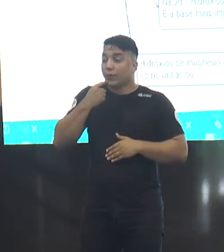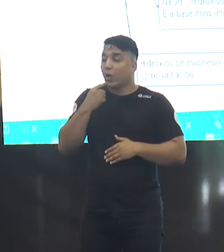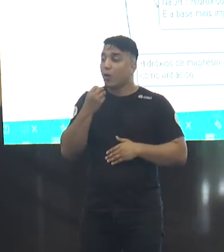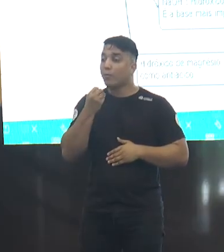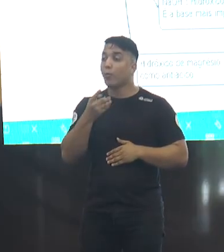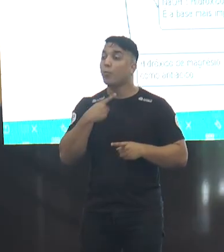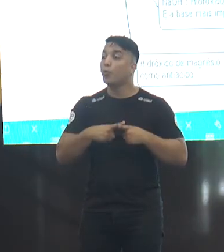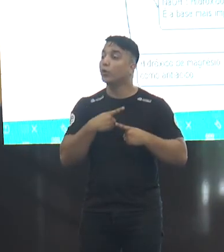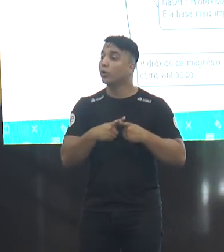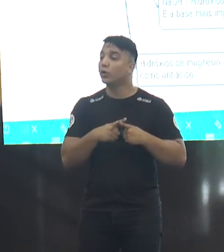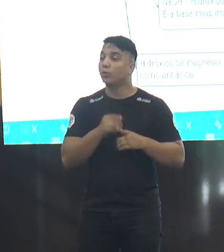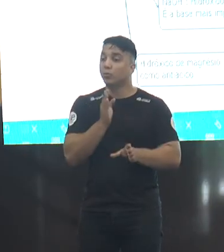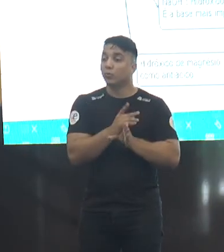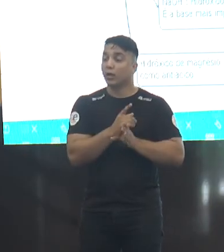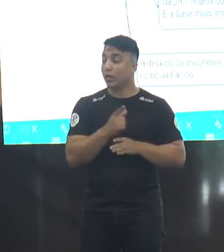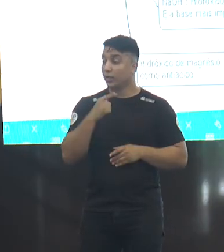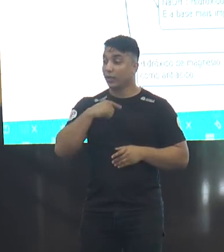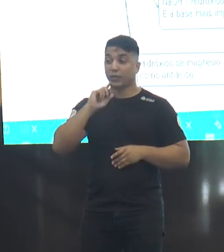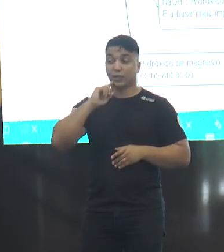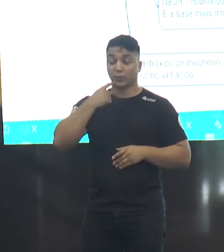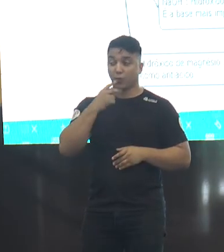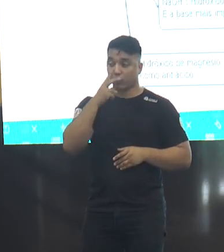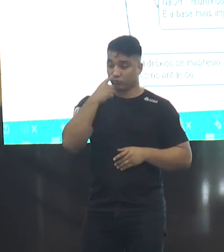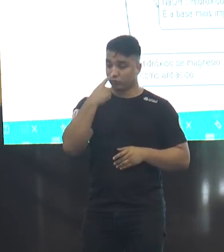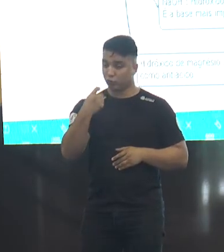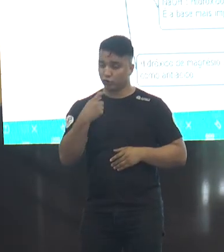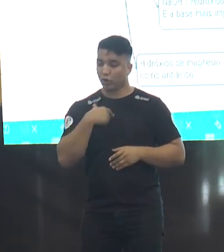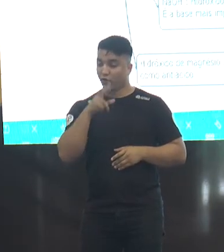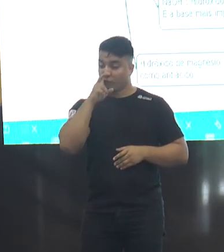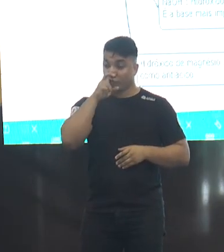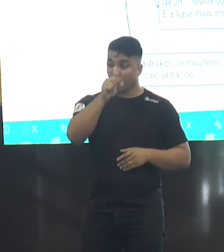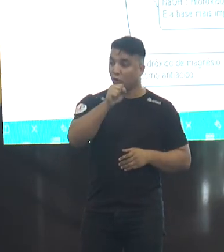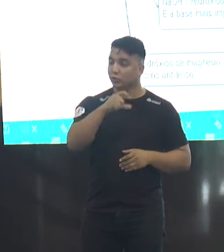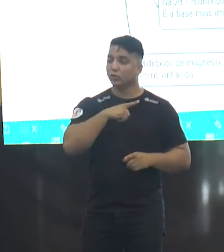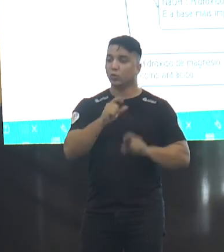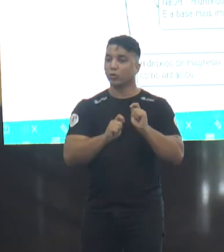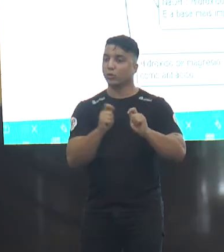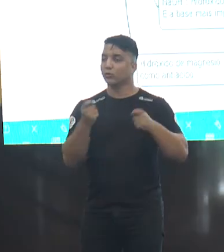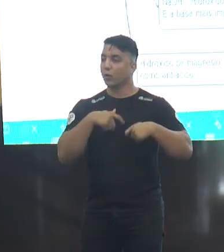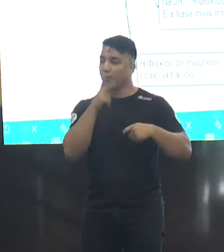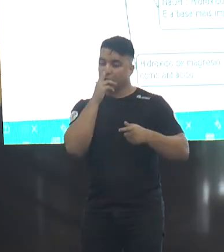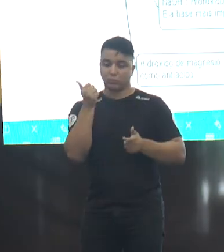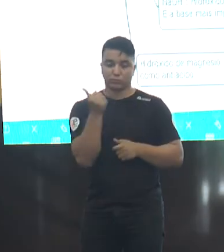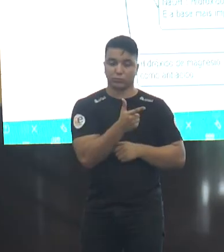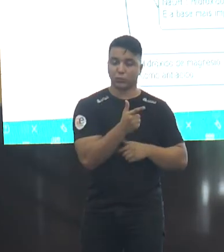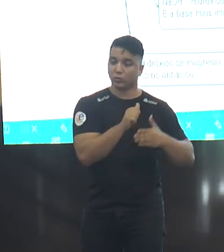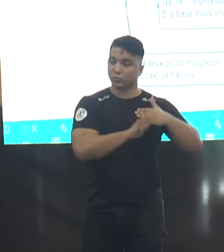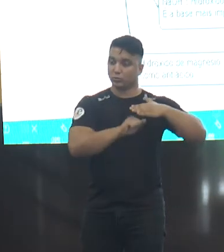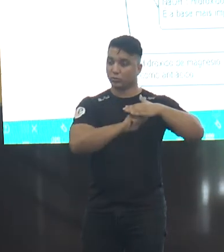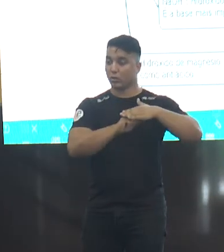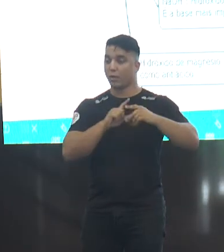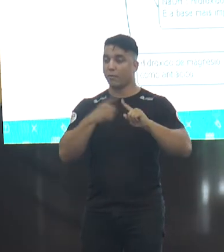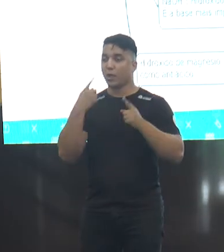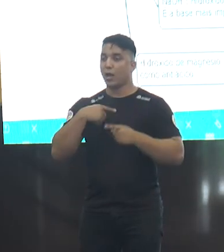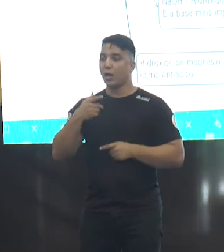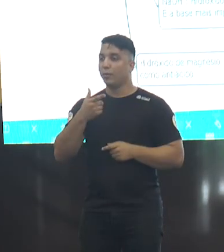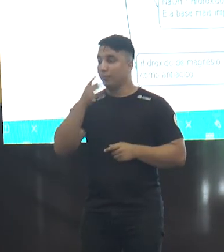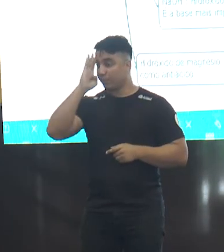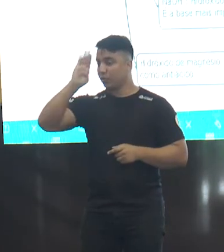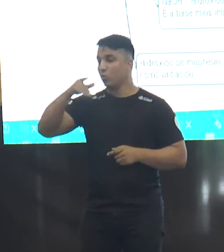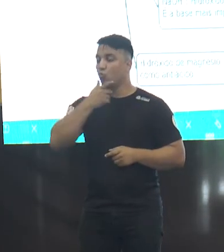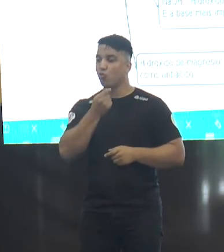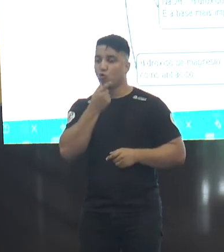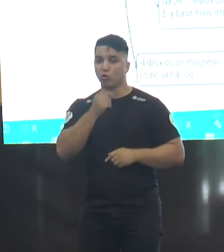vantagem. O limão, ele tem um cheiro forte, não tem? Ele cobre o cheiro. Agora, mais os meninos do que as